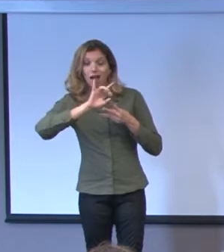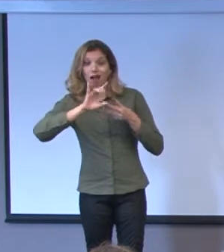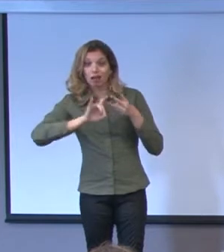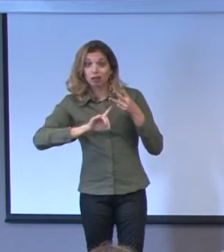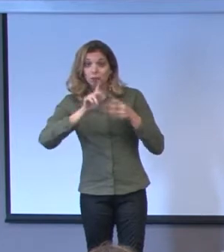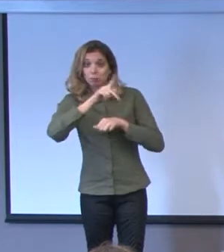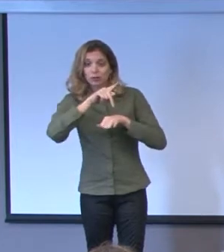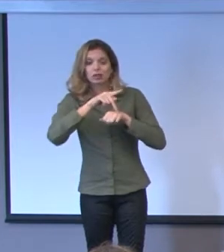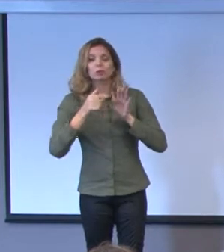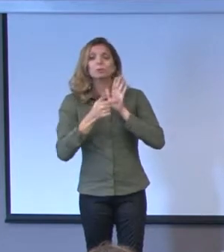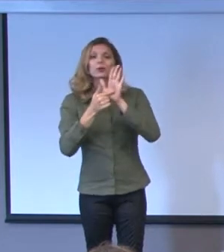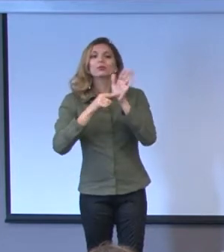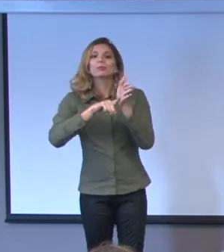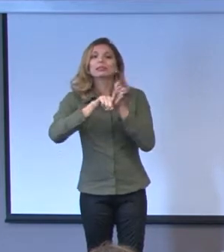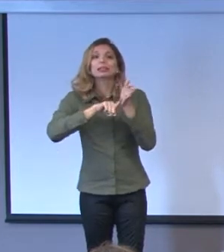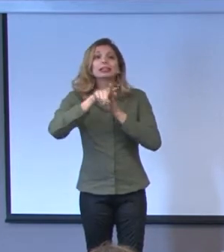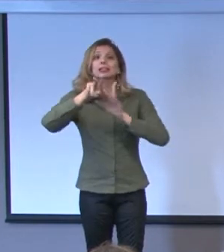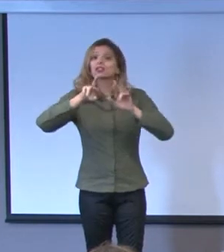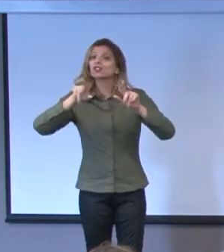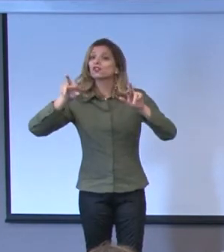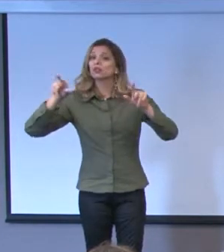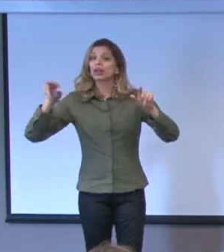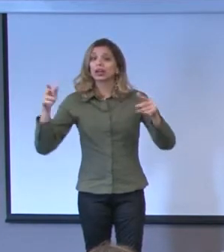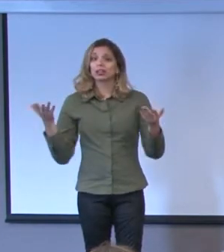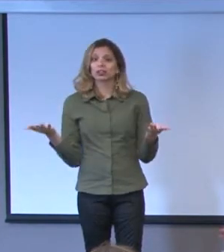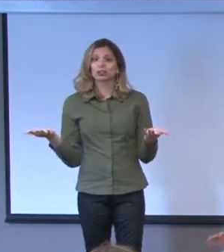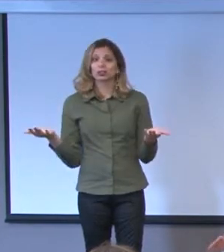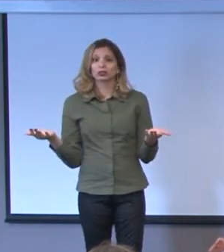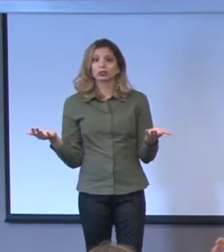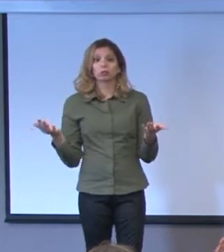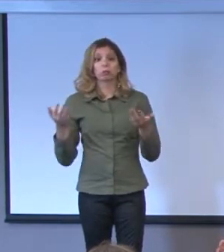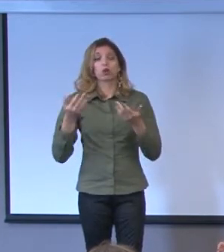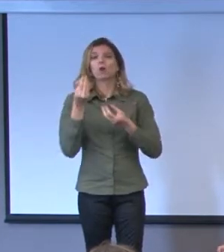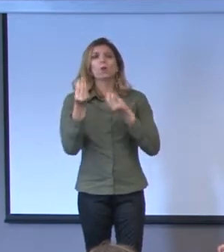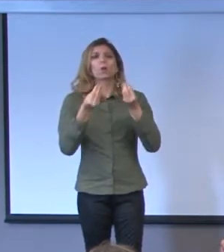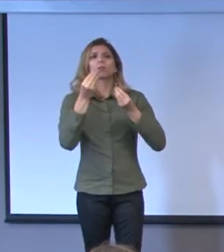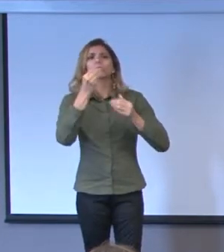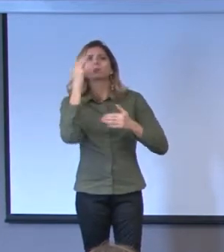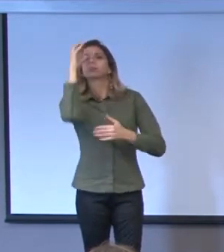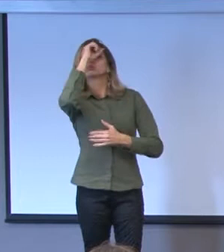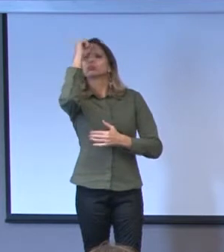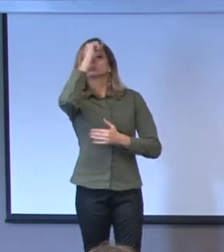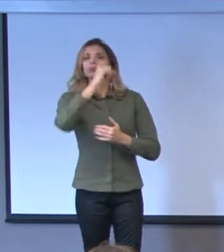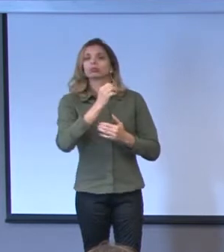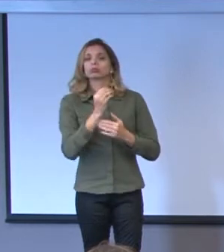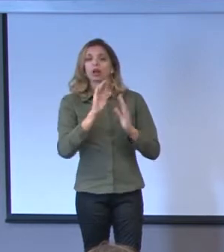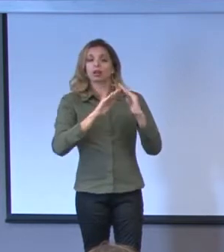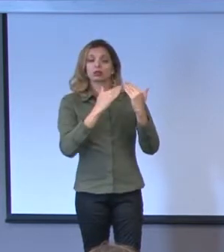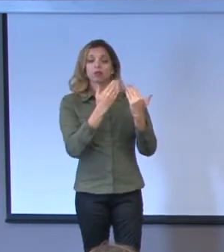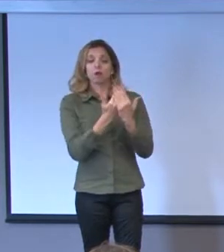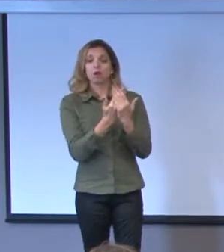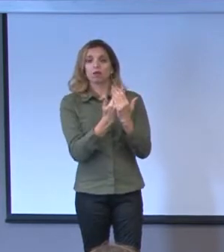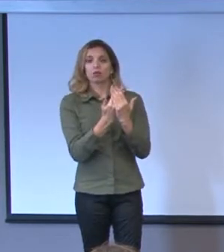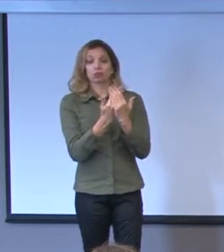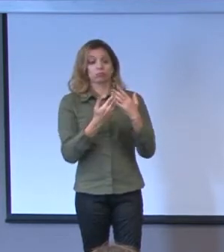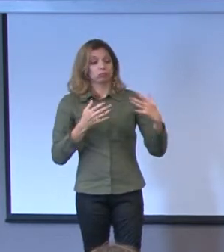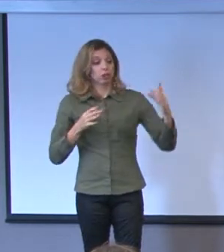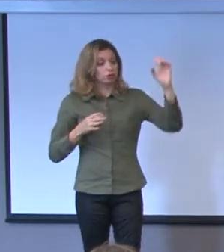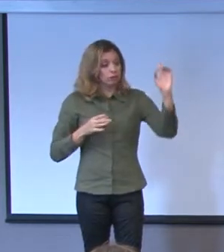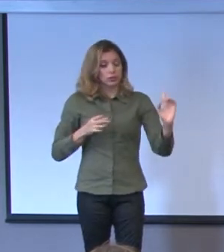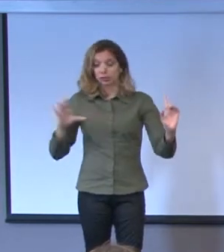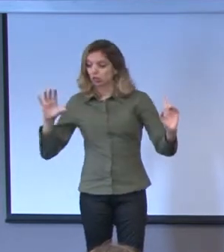traz percentuais de diferença de acréscimo de aprendizagem dos alunos regulares com a convivência